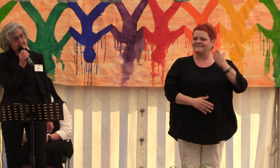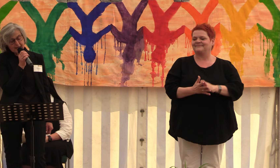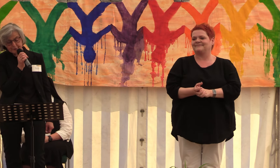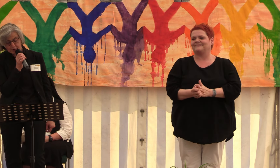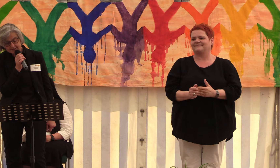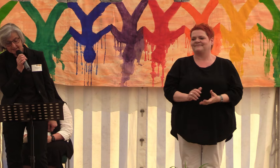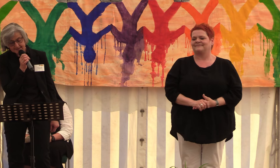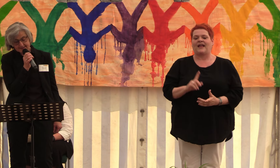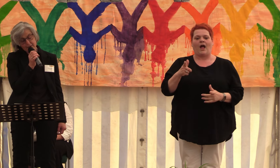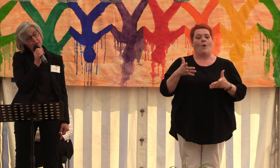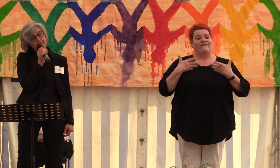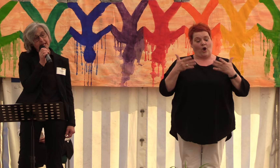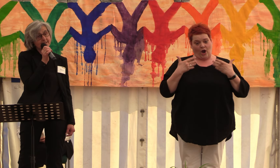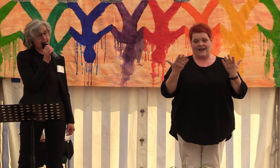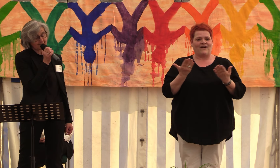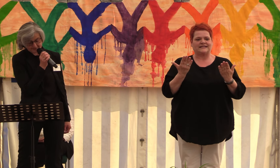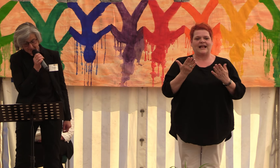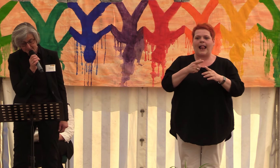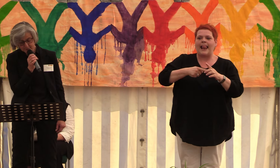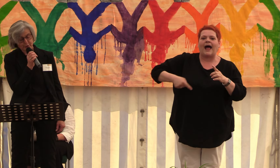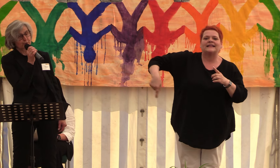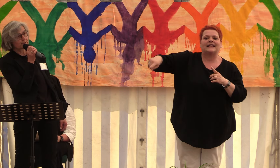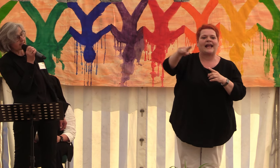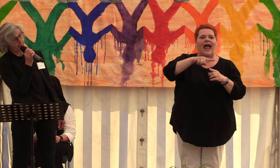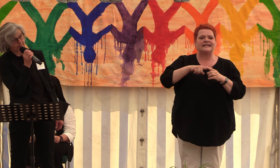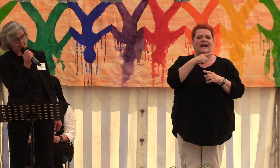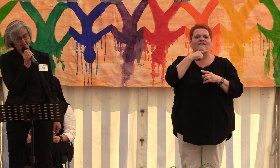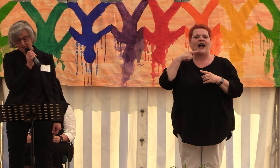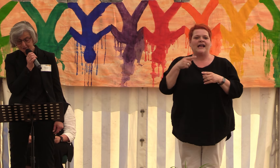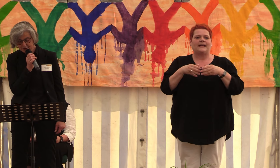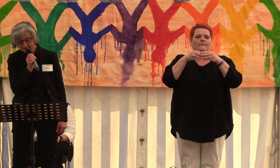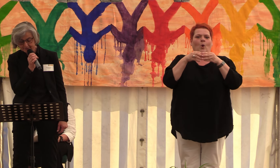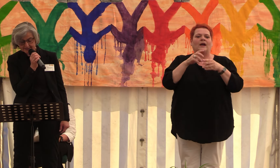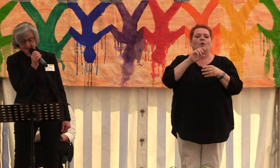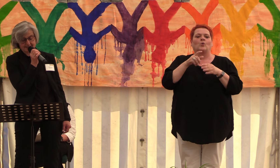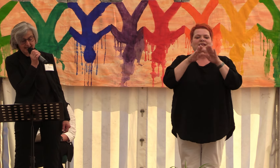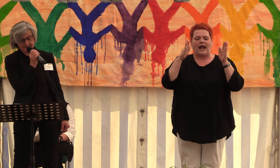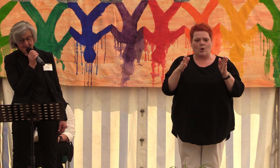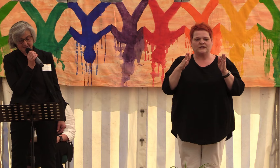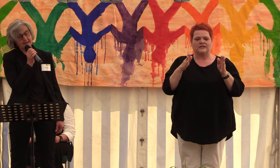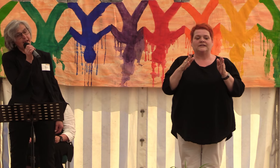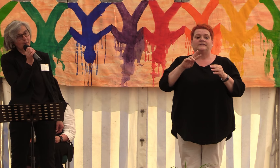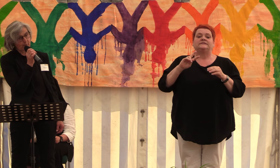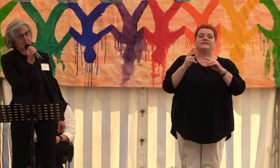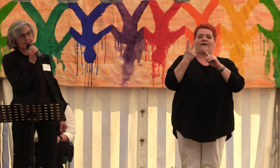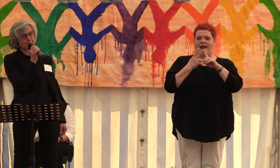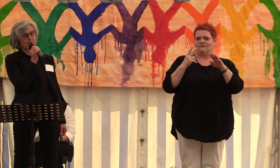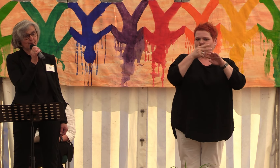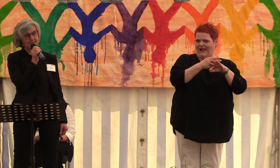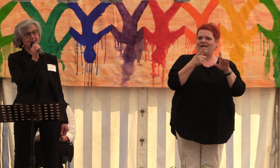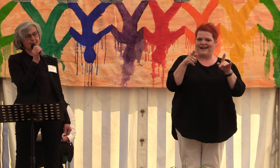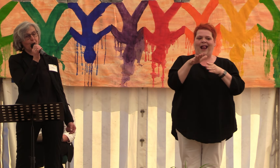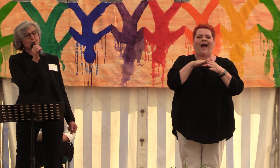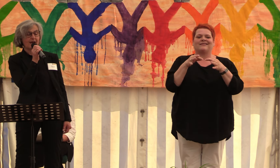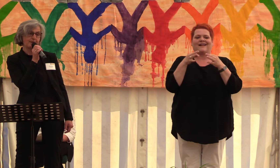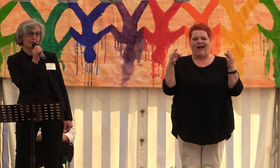Was mich sehr freut, ist, dass auch aus dem Landkreis Weißenburg-Gunzenhausen der stellvertretende Landrat Herr Obermeier